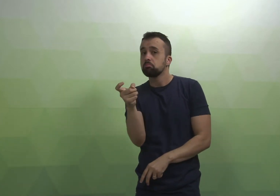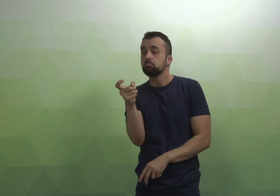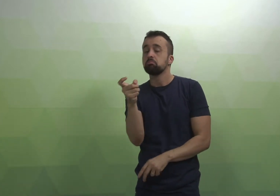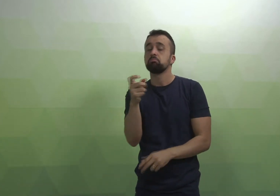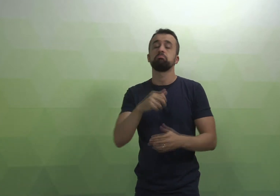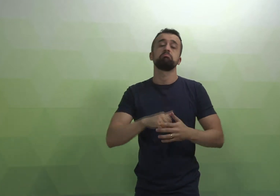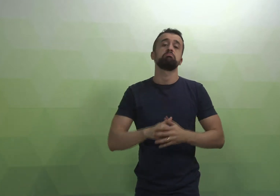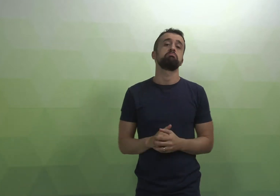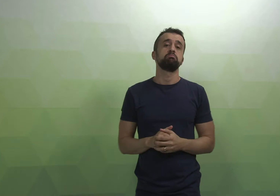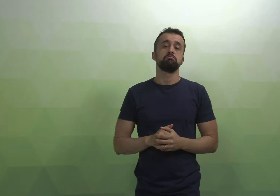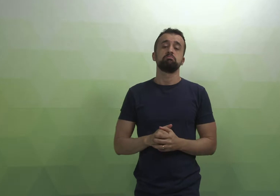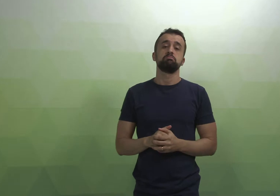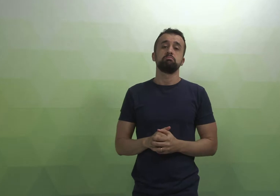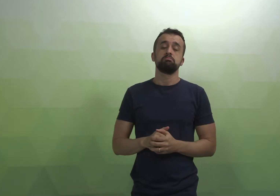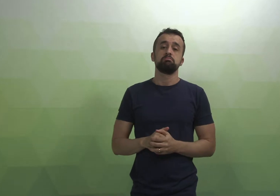Ou o pronome ninguém.